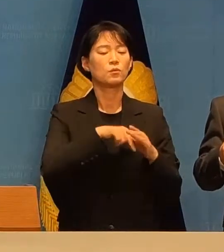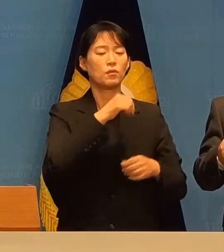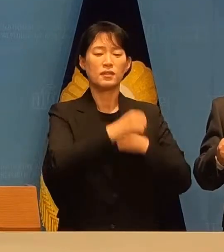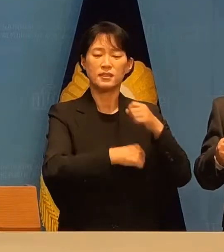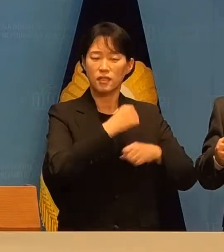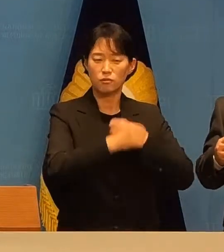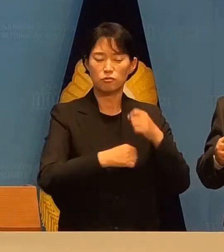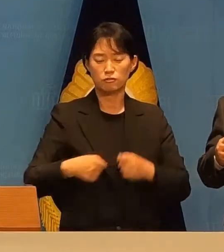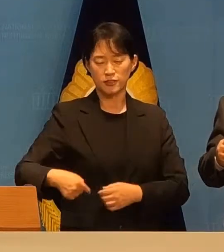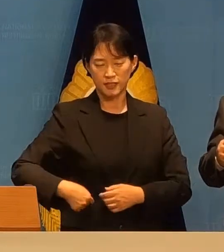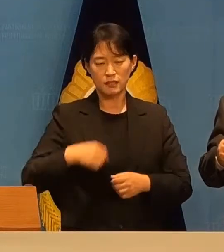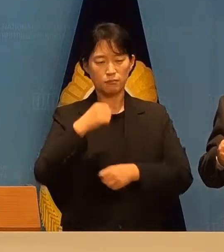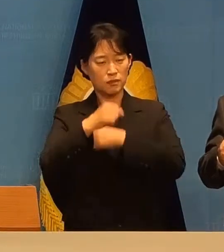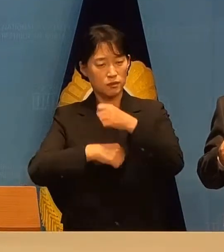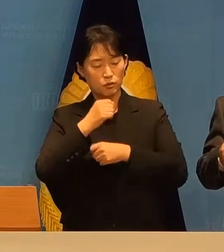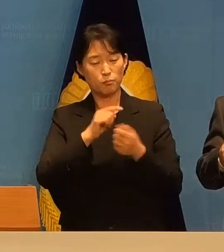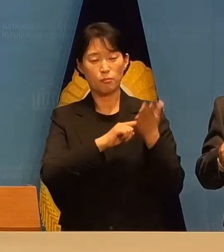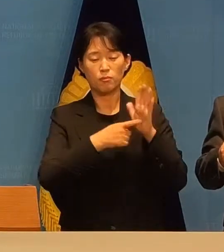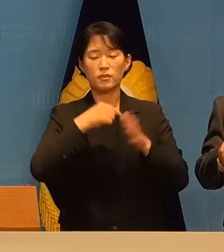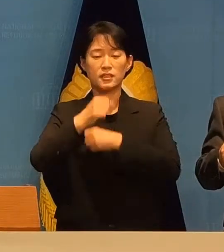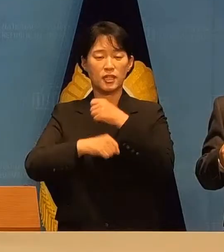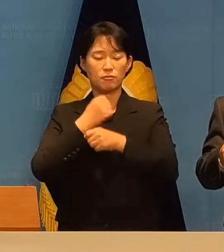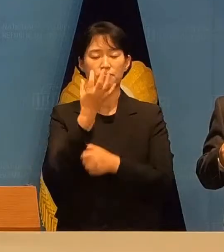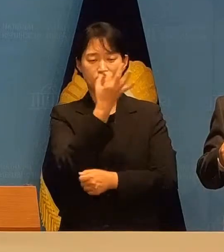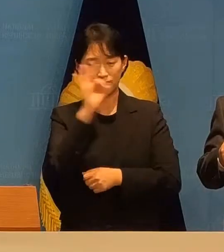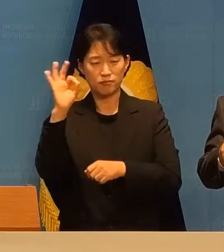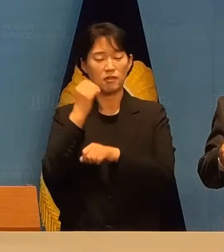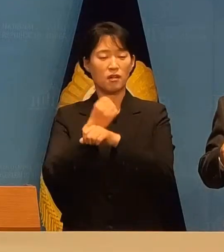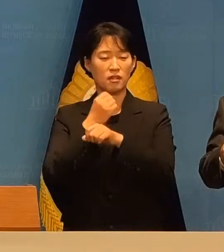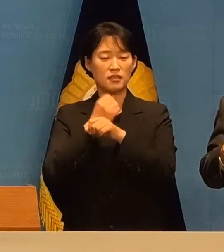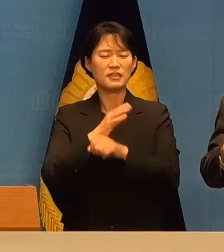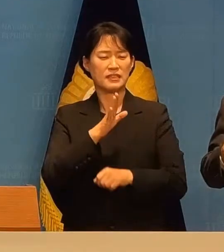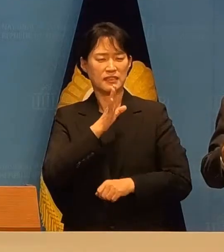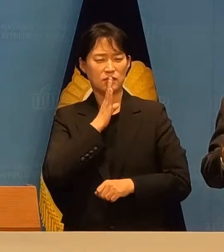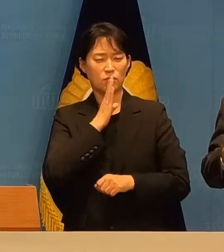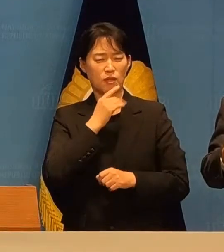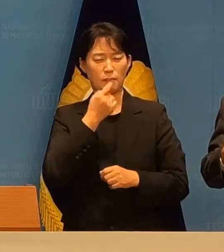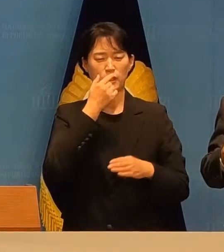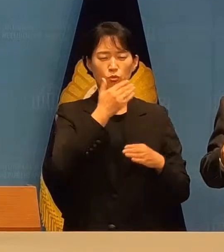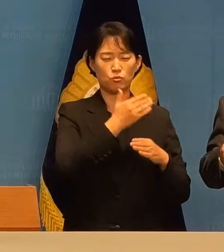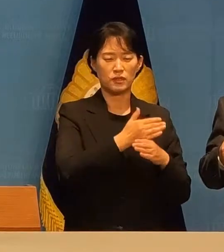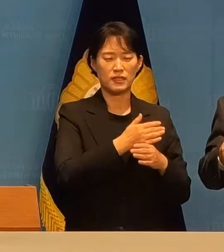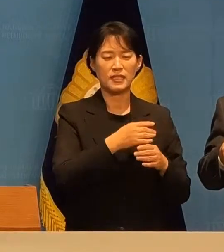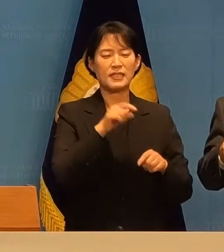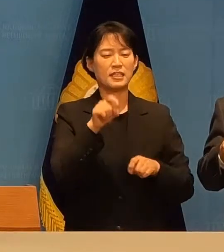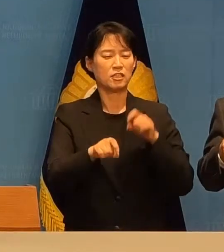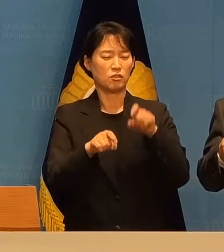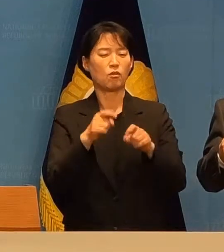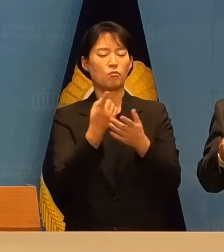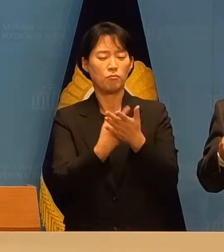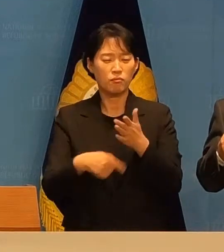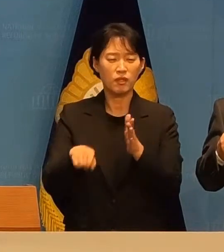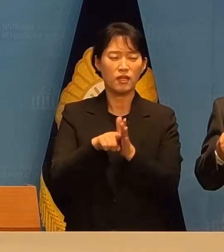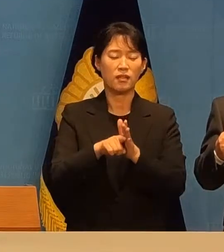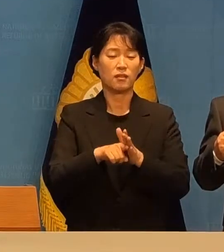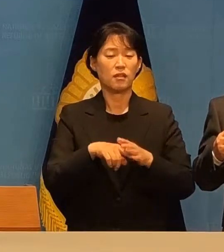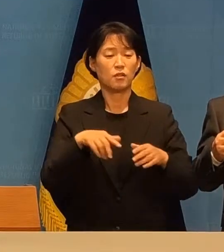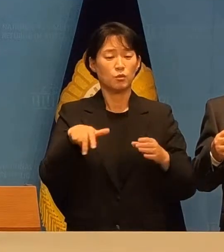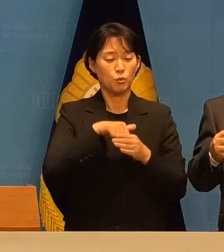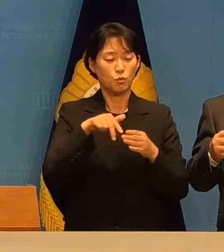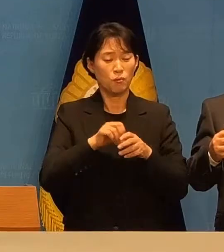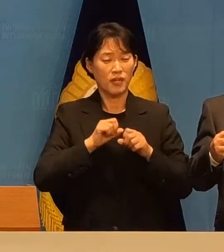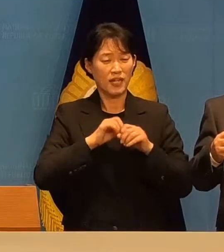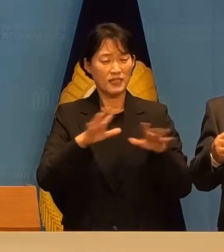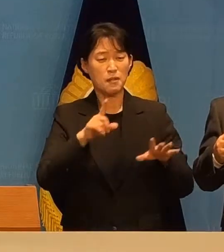자유, 양심의 자유, 표현의 자유를 인정하는 진정한 민주주의를 실천하기 위하여 종교 해산의